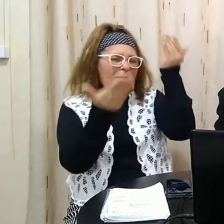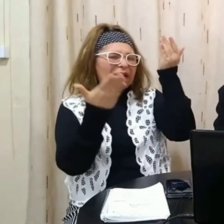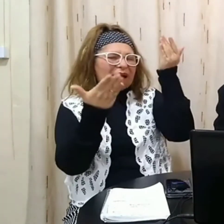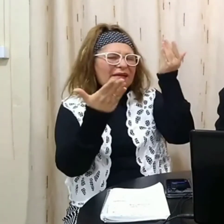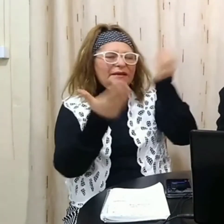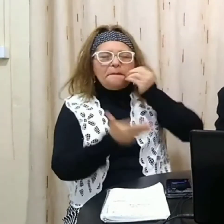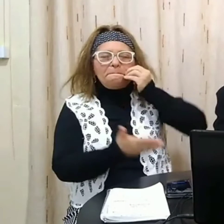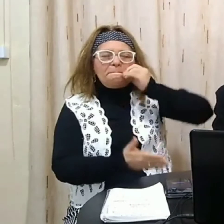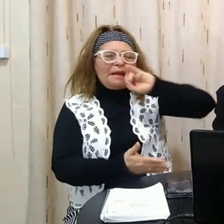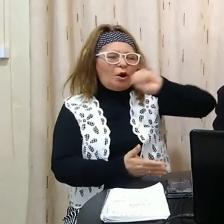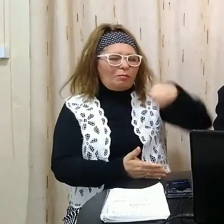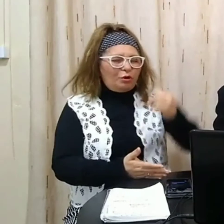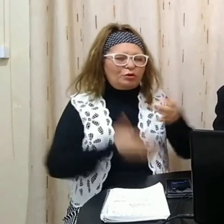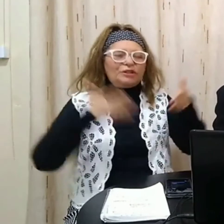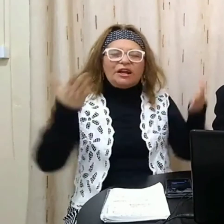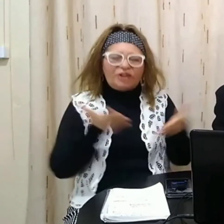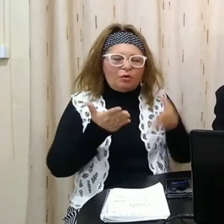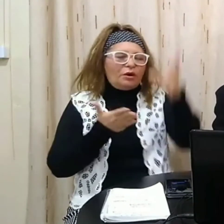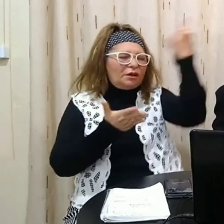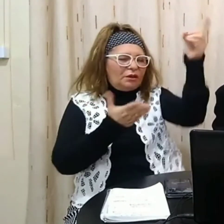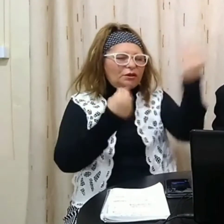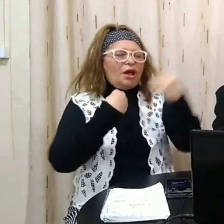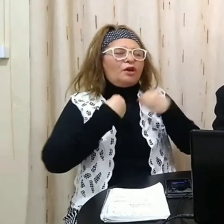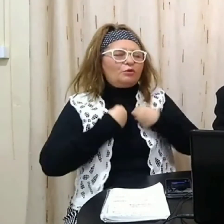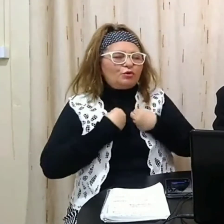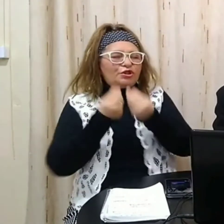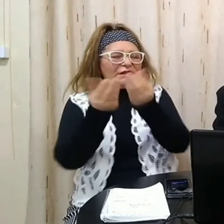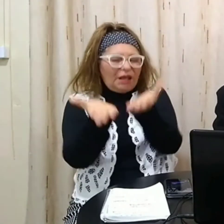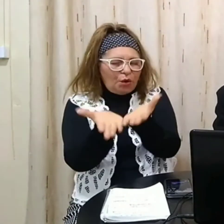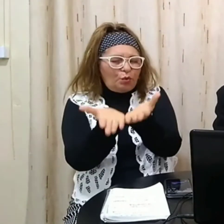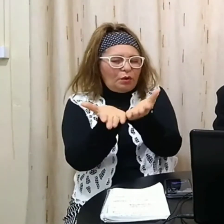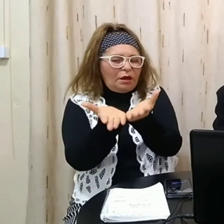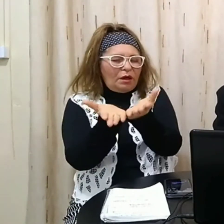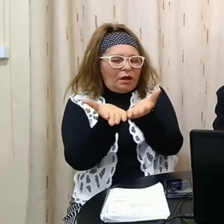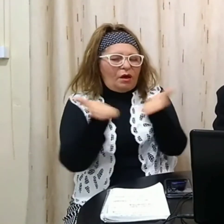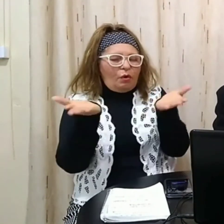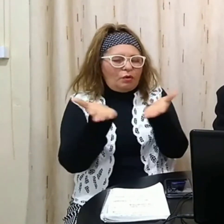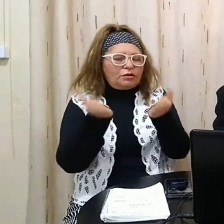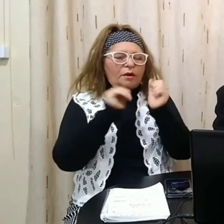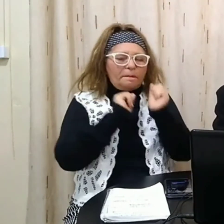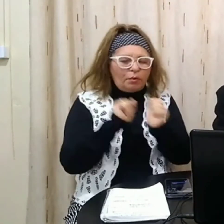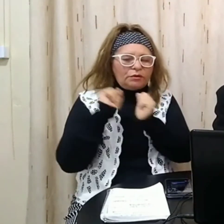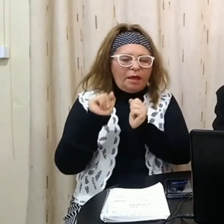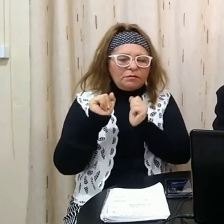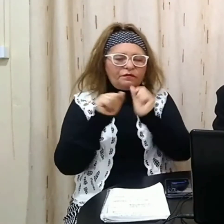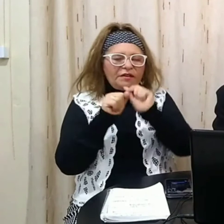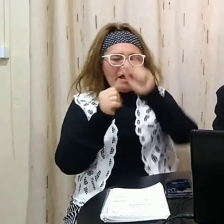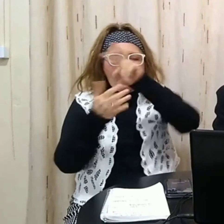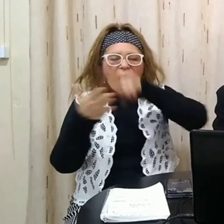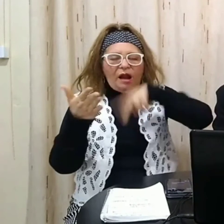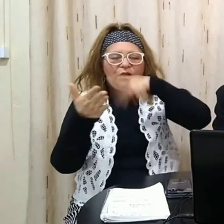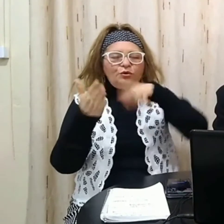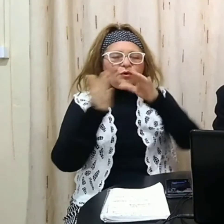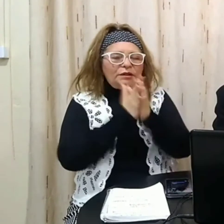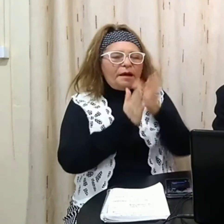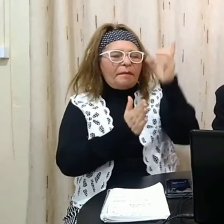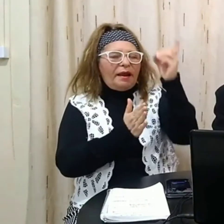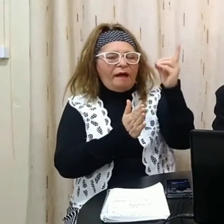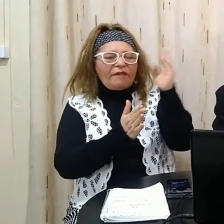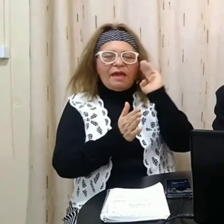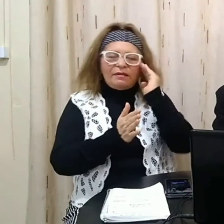pela oportunidade que o Senhor está nos dando de podermos fazer a leitura da Tua Palavra